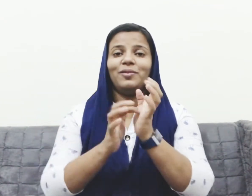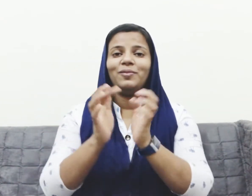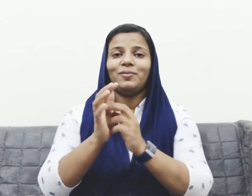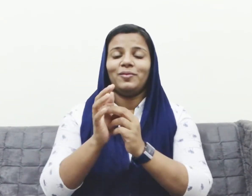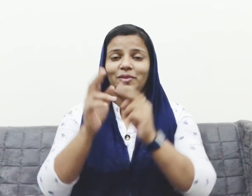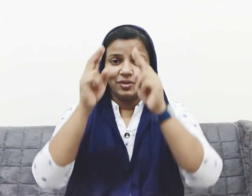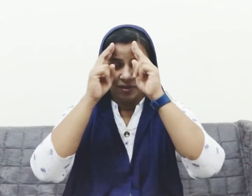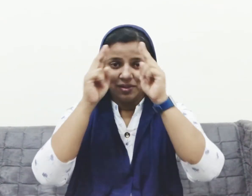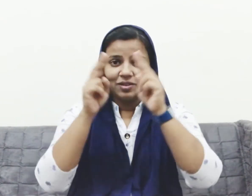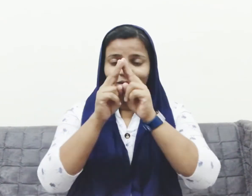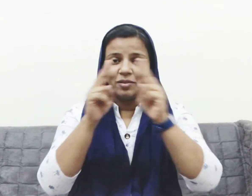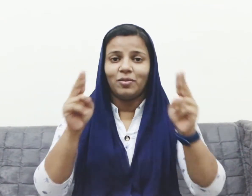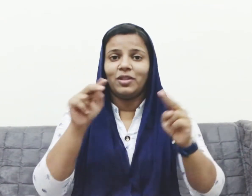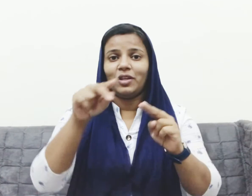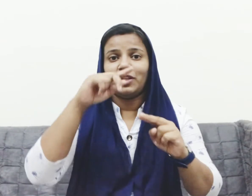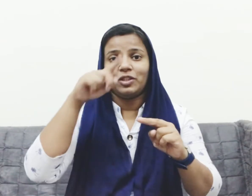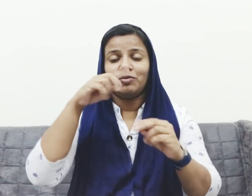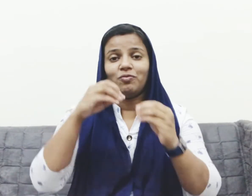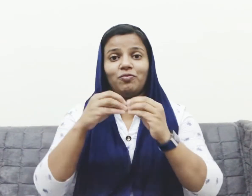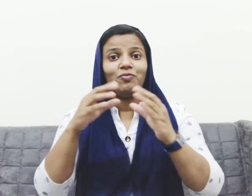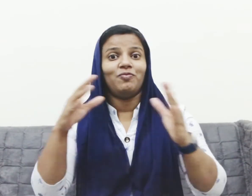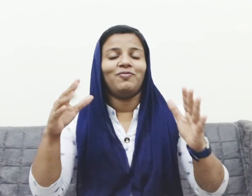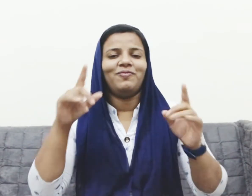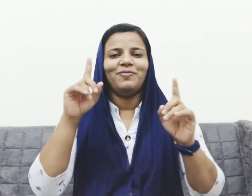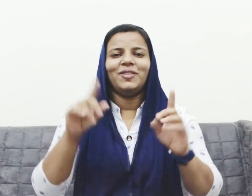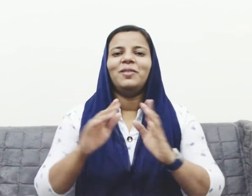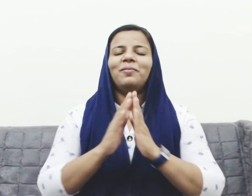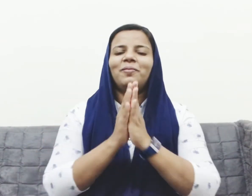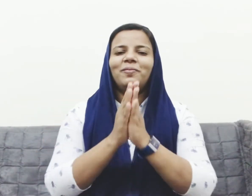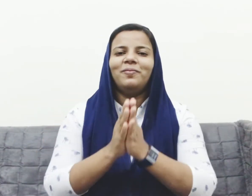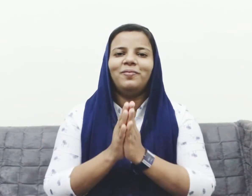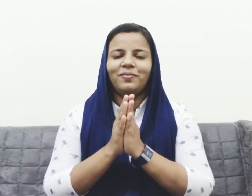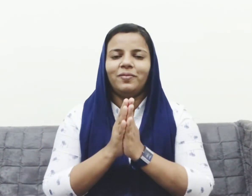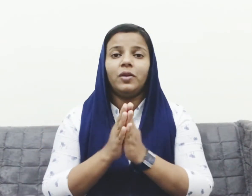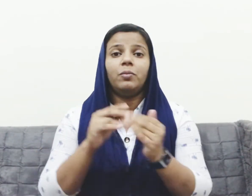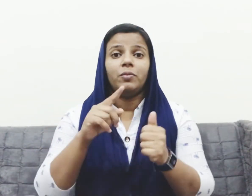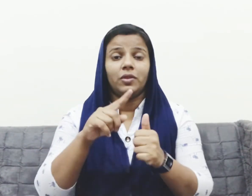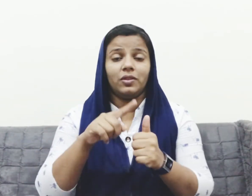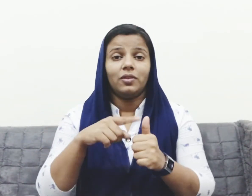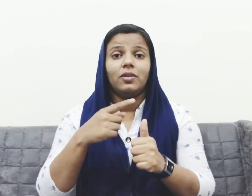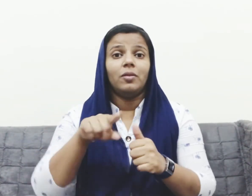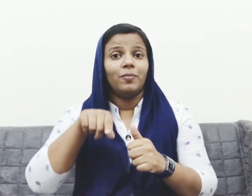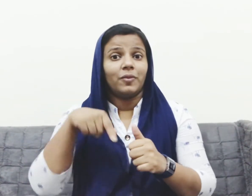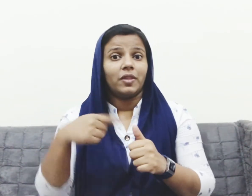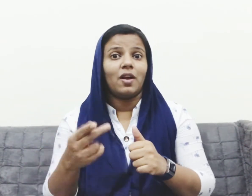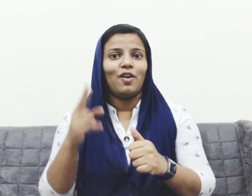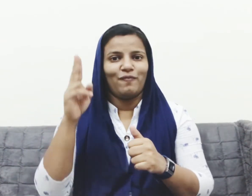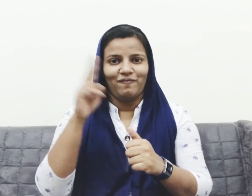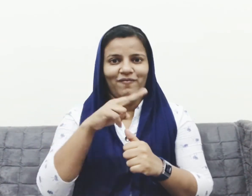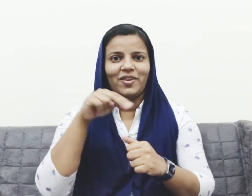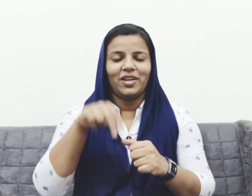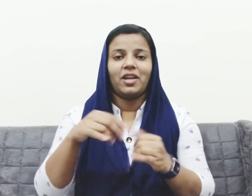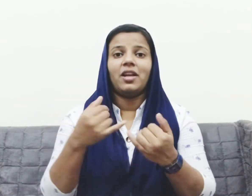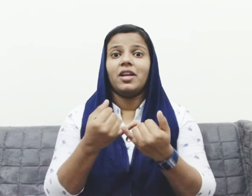കൃപയും ആമീൻ സമാധാനവും നിങ്ങളുടെ ജീവിതം വർദ്ധിച്ചു പെരുകുമാറാകട്ടെ എന്ന് പ്രാർത്ഥിക്കുന്നു. പ്രത്യേകിച്ച് ഓർപ്പിക്കാനുള്ളത്, നാളെ നമുക്ക് സഭായോഗമുണ്ട്. ഇന്ത്യൻ